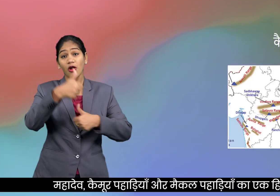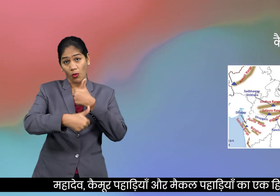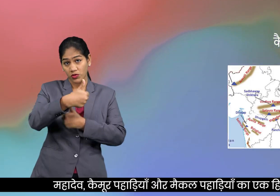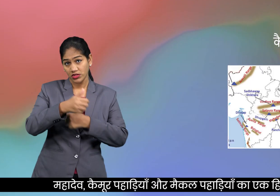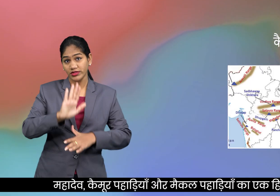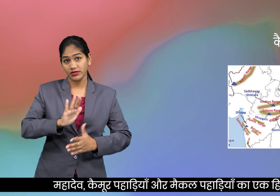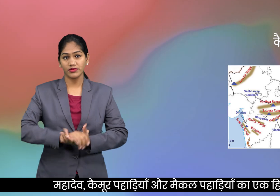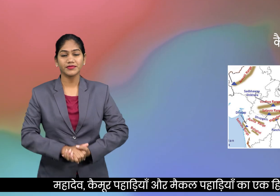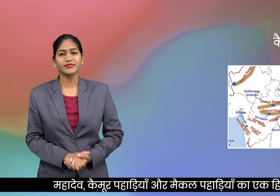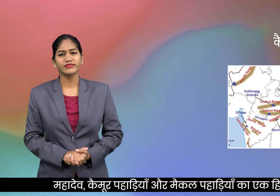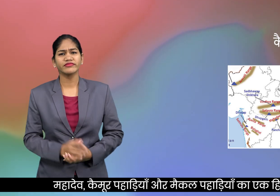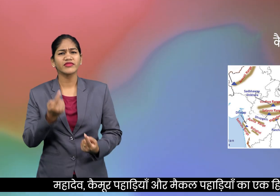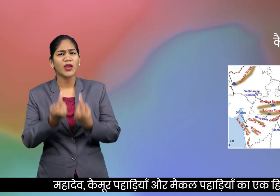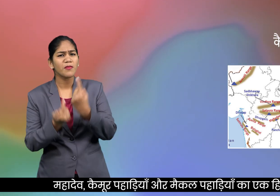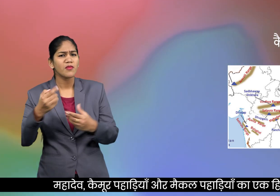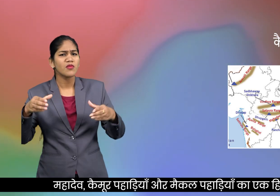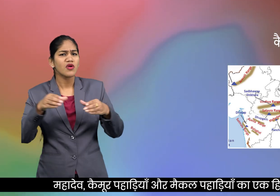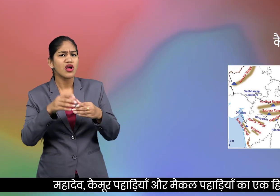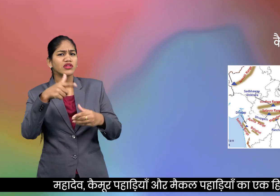महादेव, कैमूर पहाड़ियाँ और